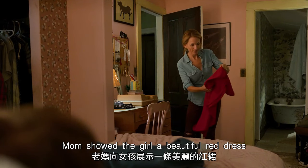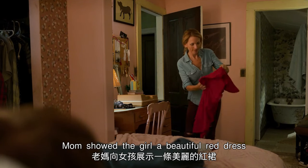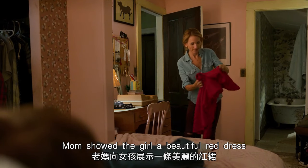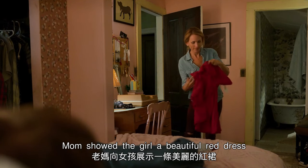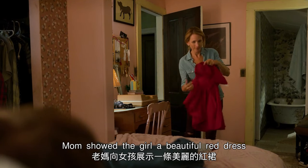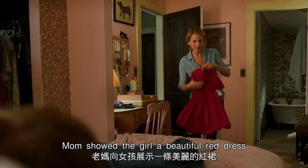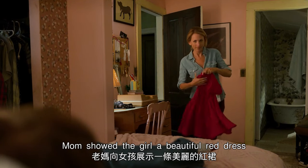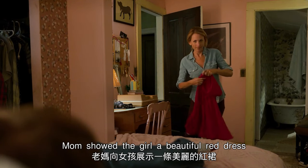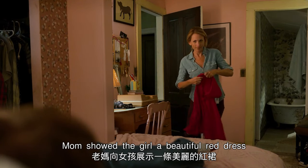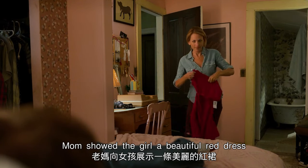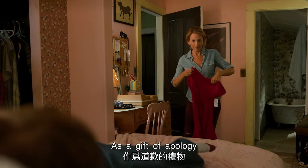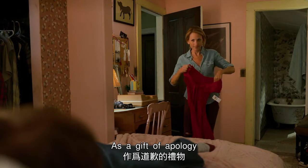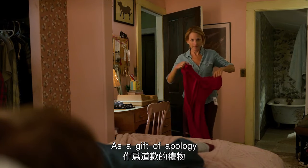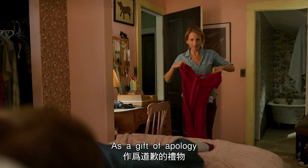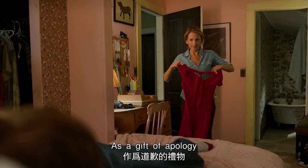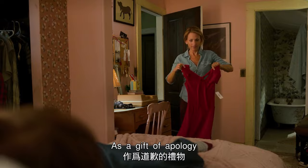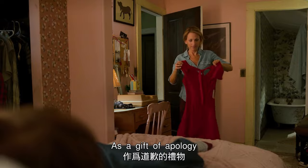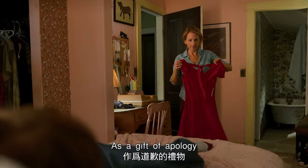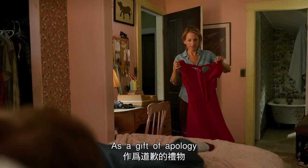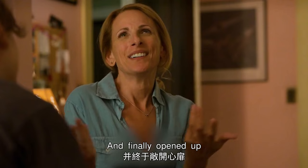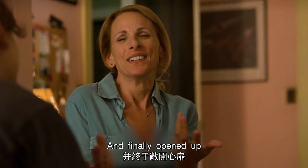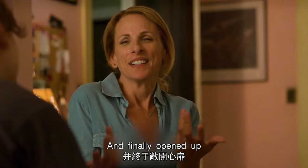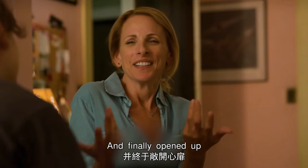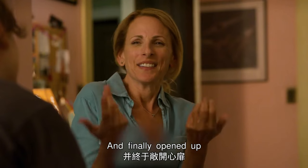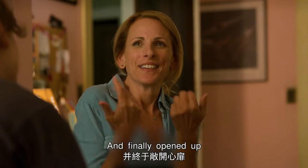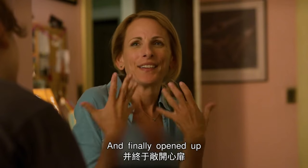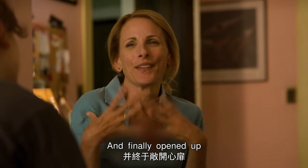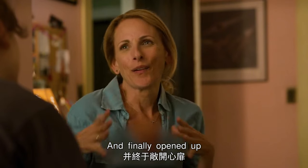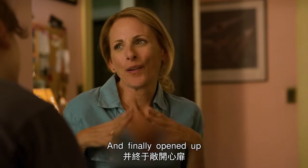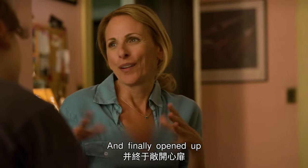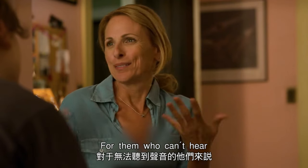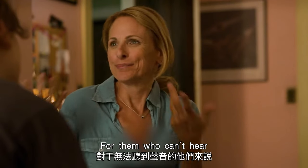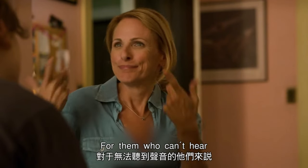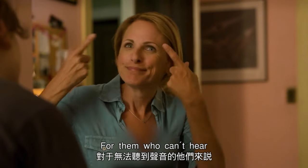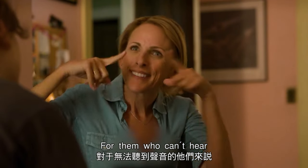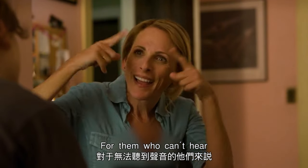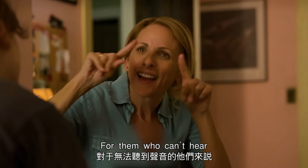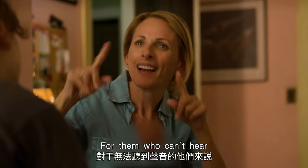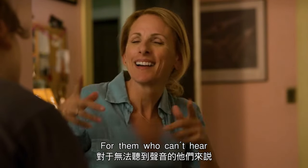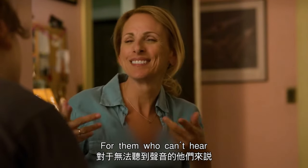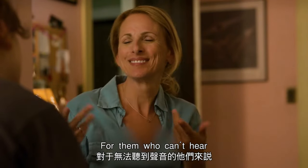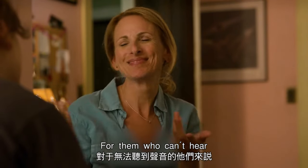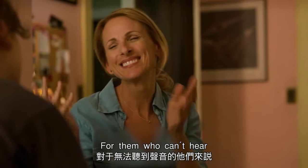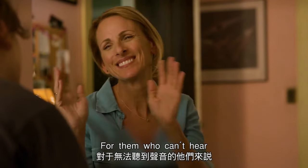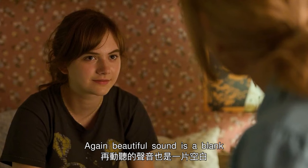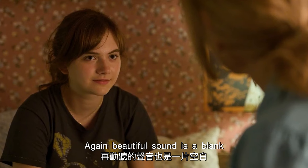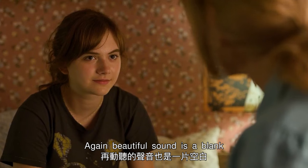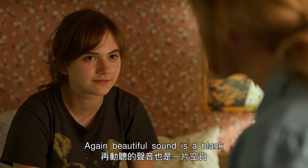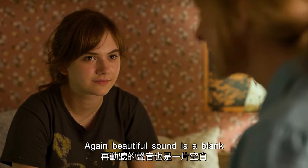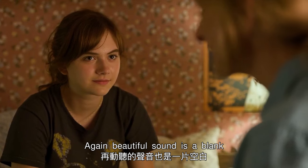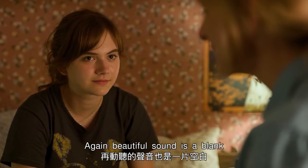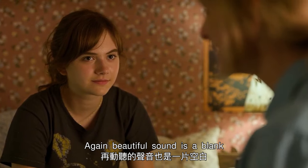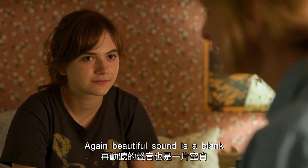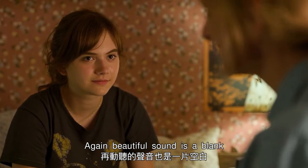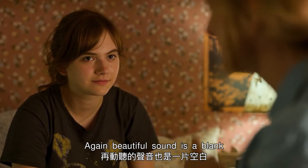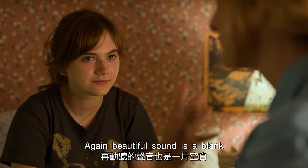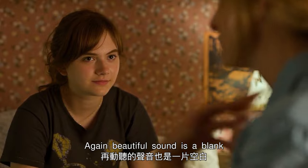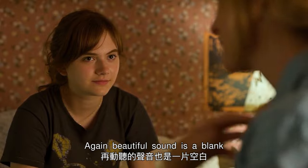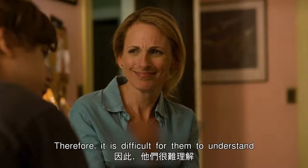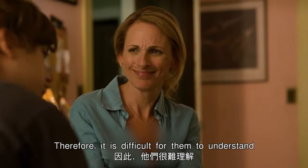示一条美丽的红裙作为道歉的礼物并终于敞开心扉对于无法听到声音的他们来说在动听的声音也是一片空白因